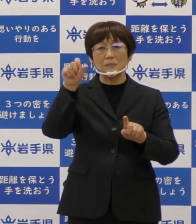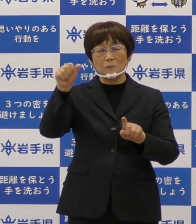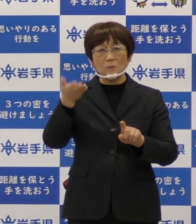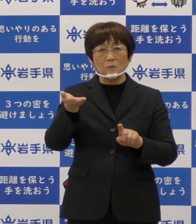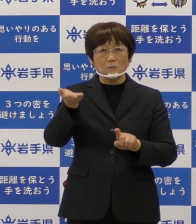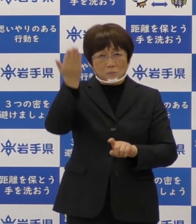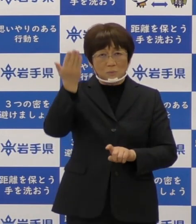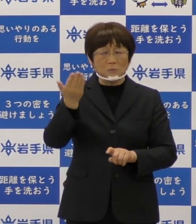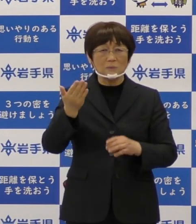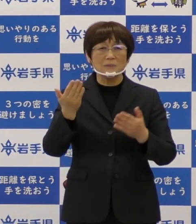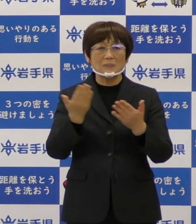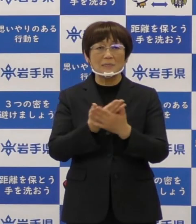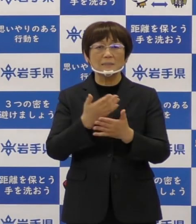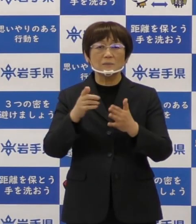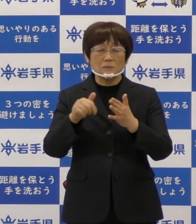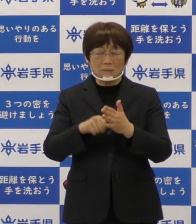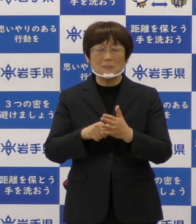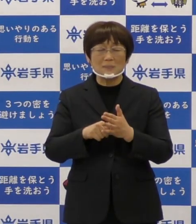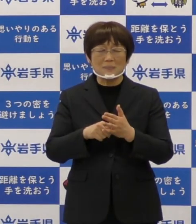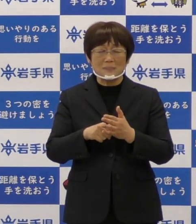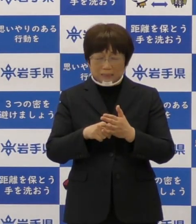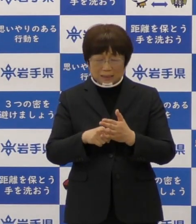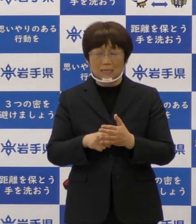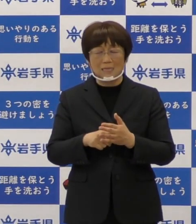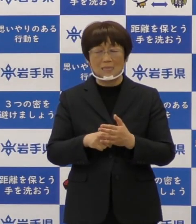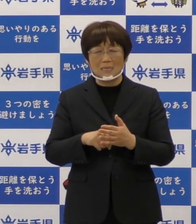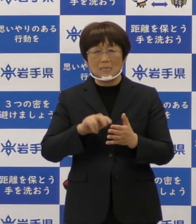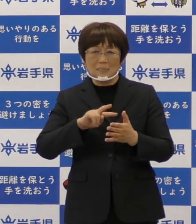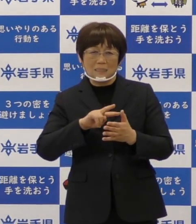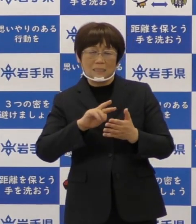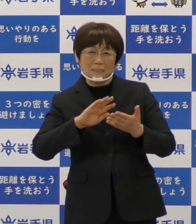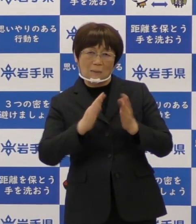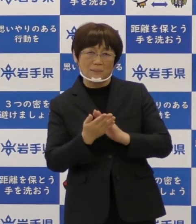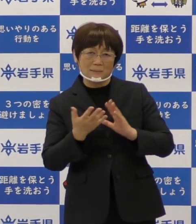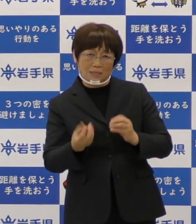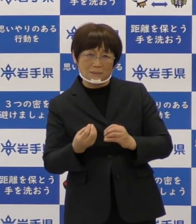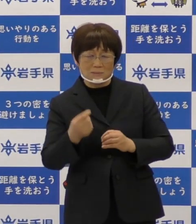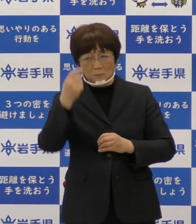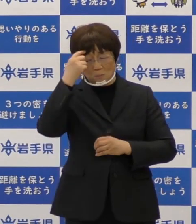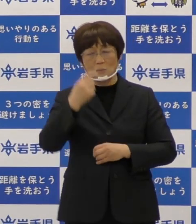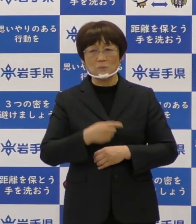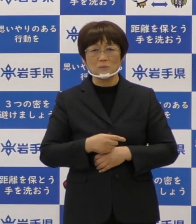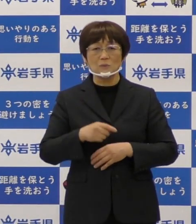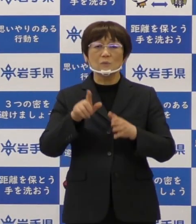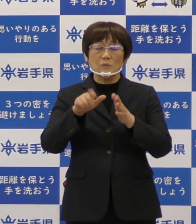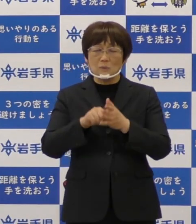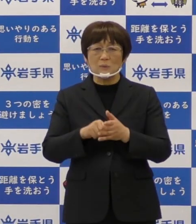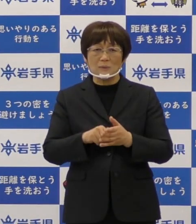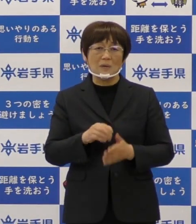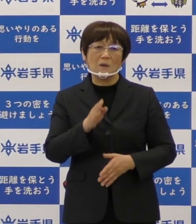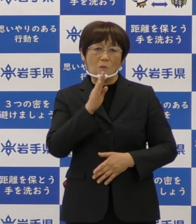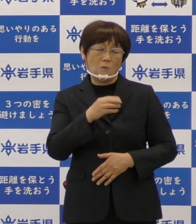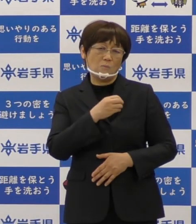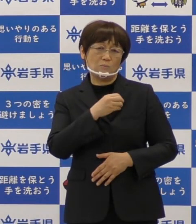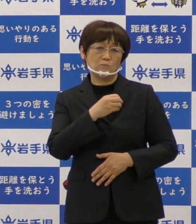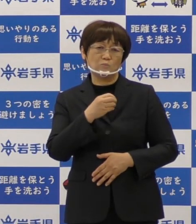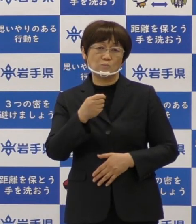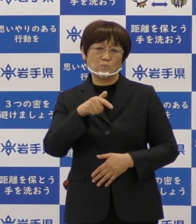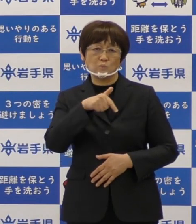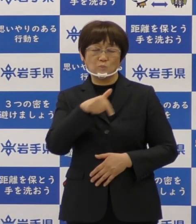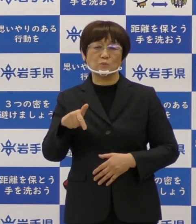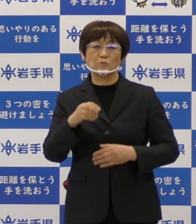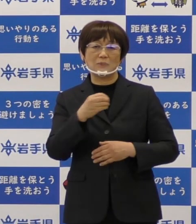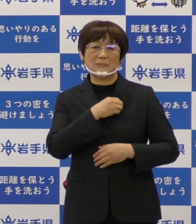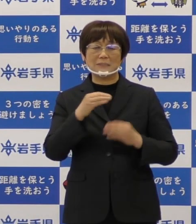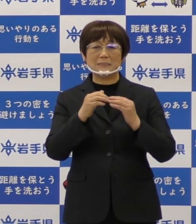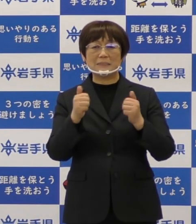えそうだっていう時が使用例だと思っていて、まあ、その時には対策本部に対してそれなりのメッセージ